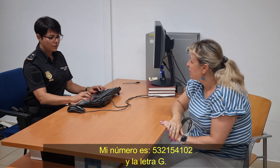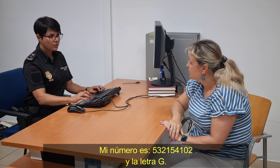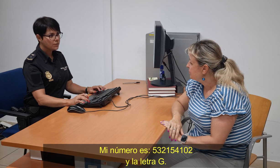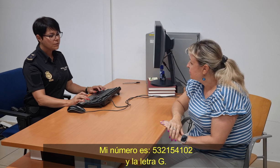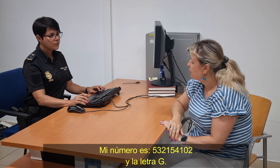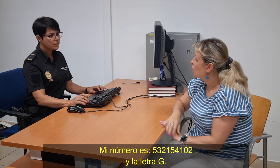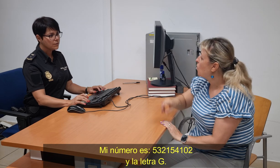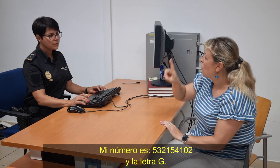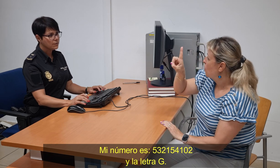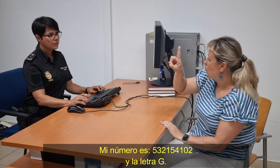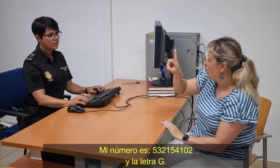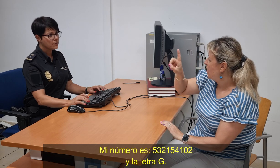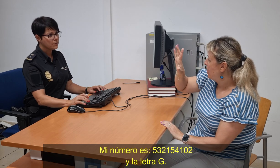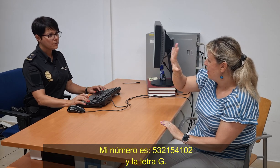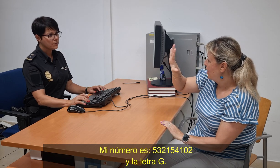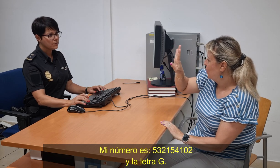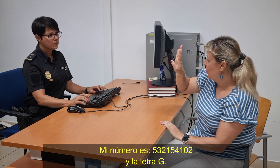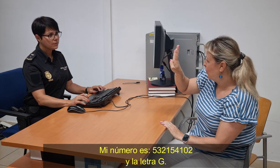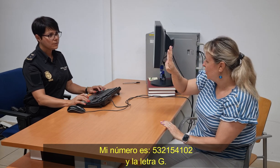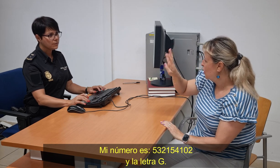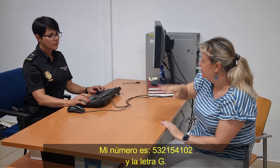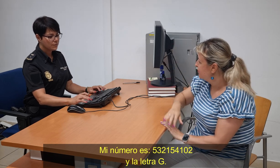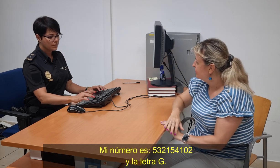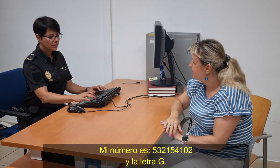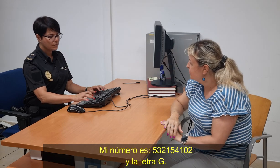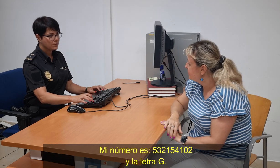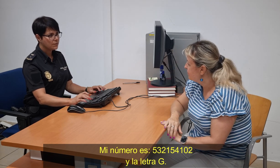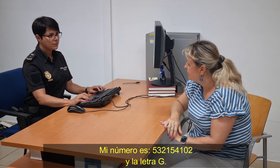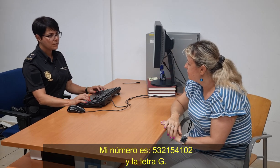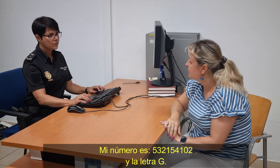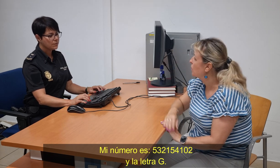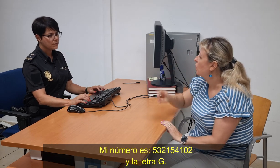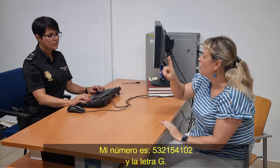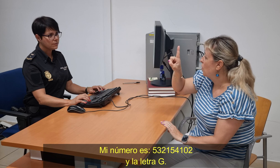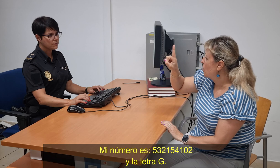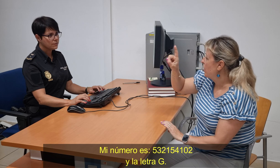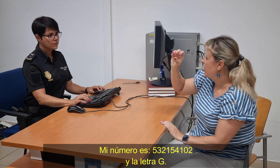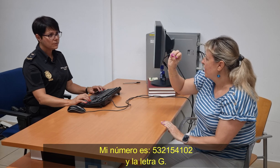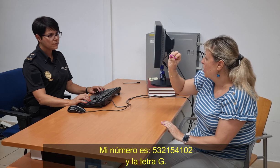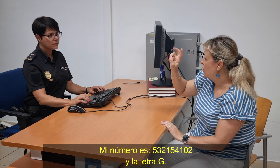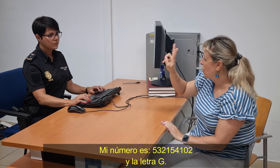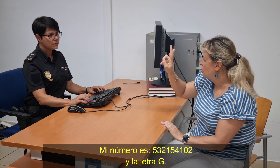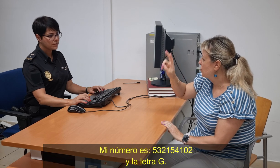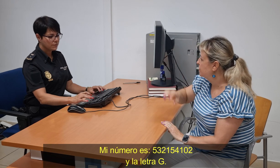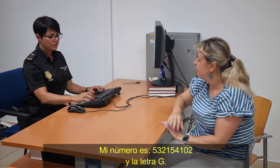154, 102,